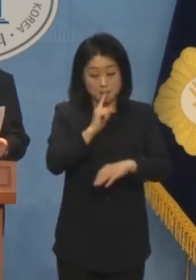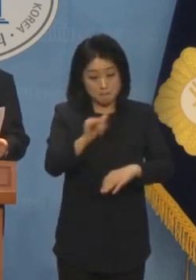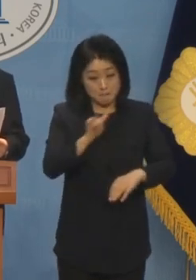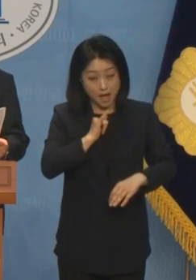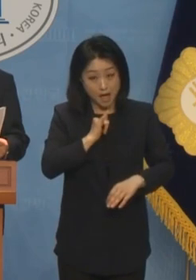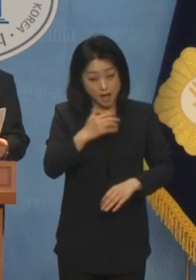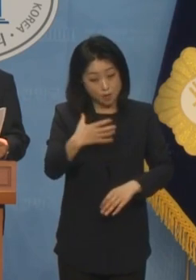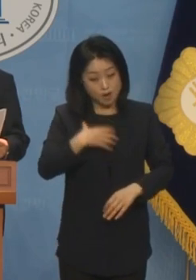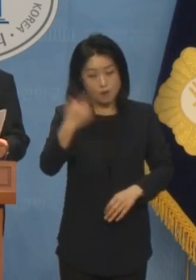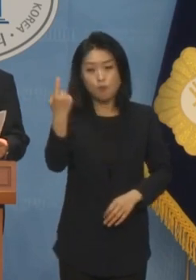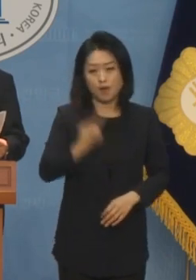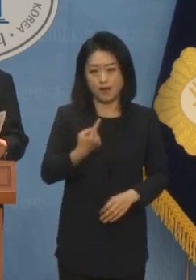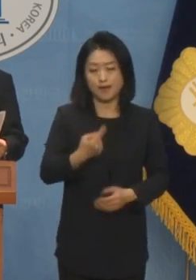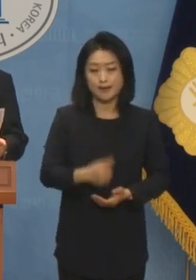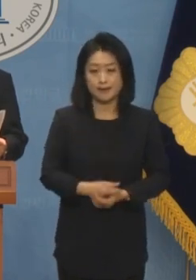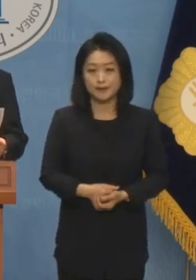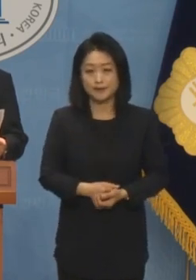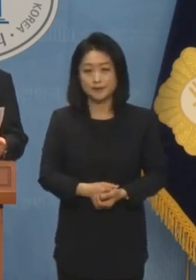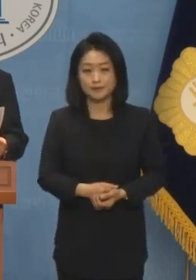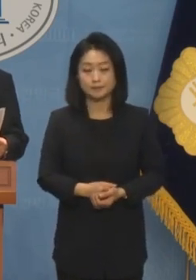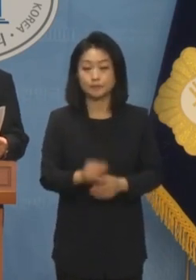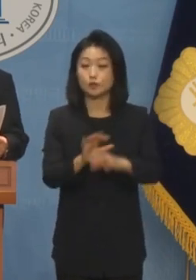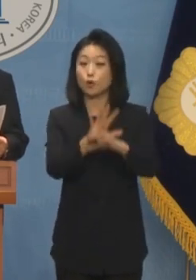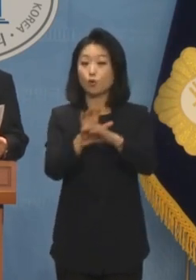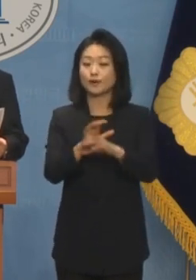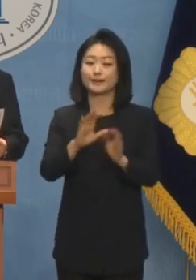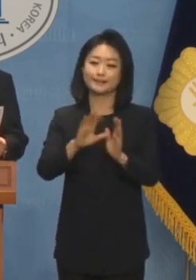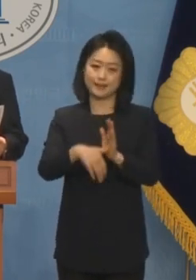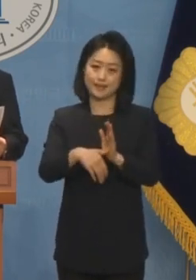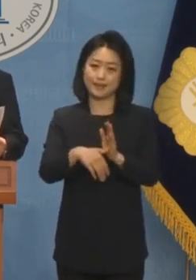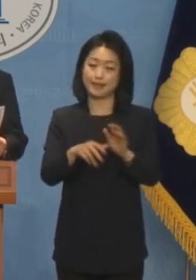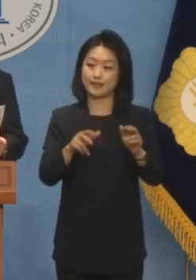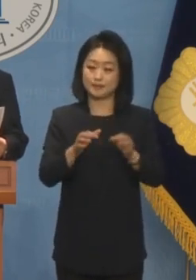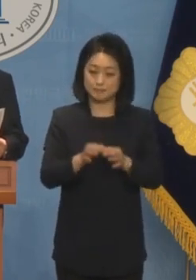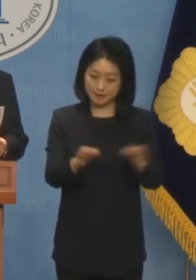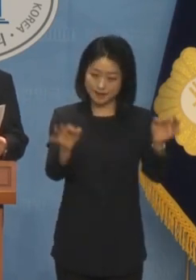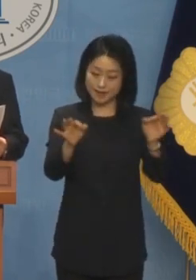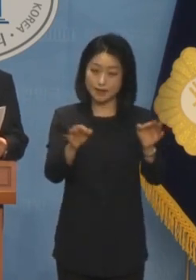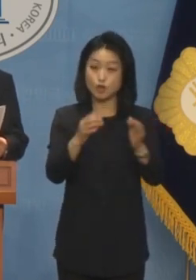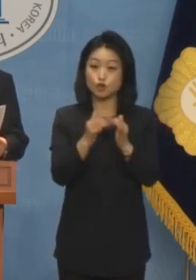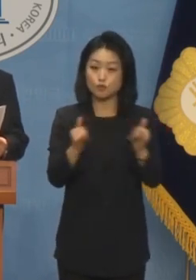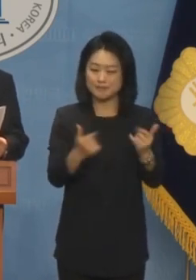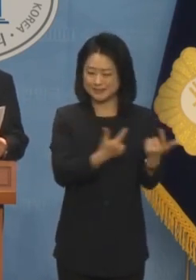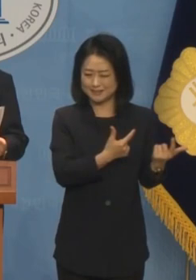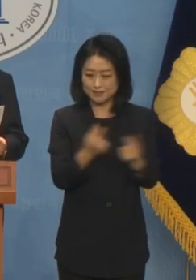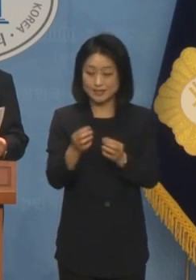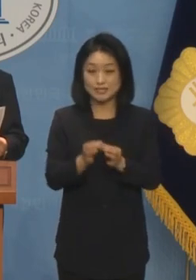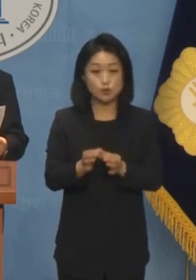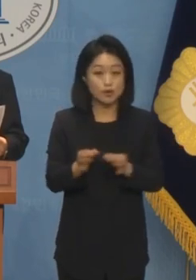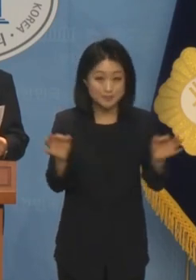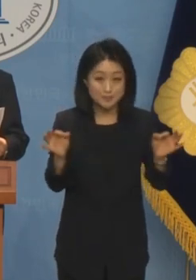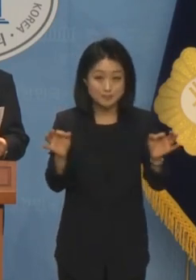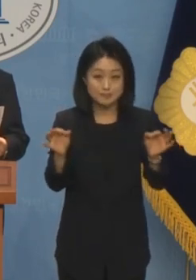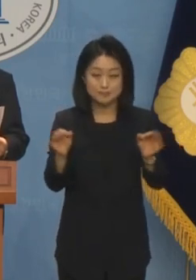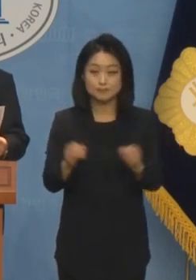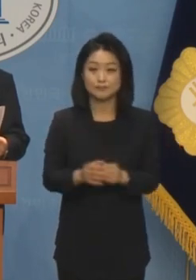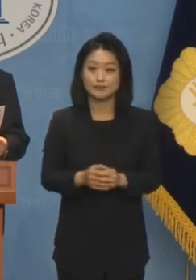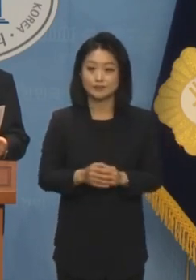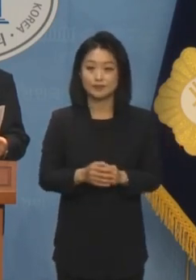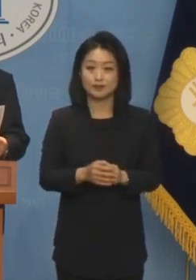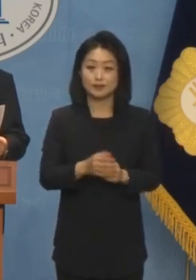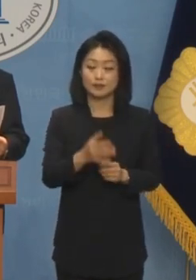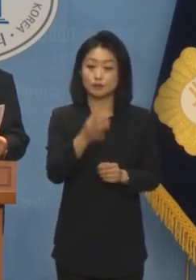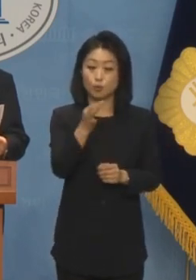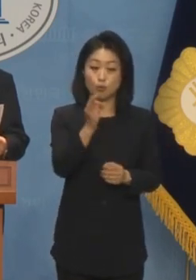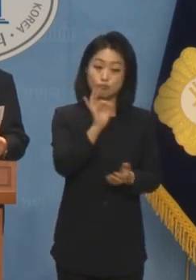되돌아올 가능성이 있습니다. 코로나 사태 당시 지급했던 전국민 재난지원금은 정작 소비